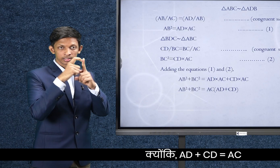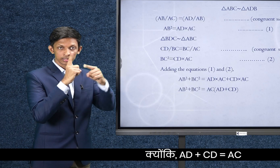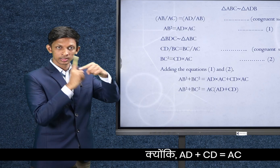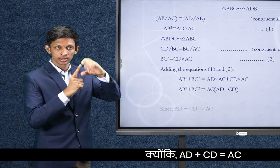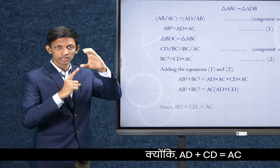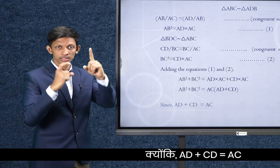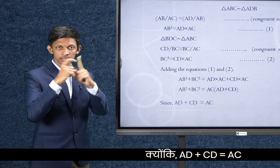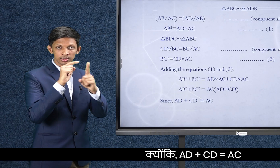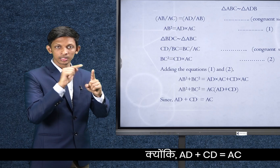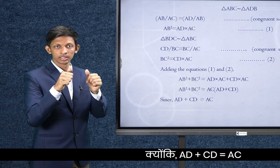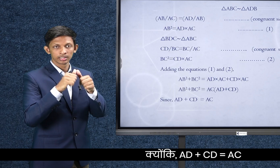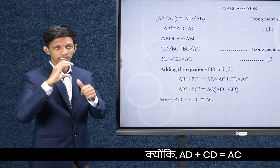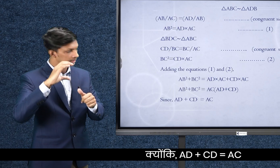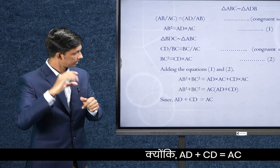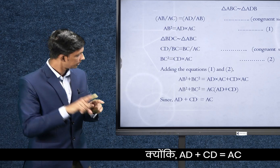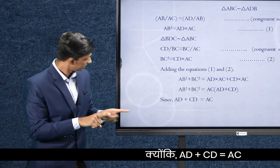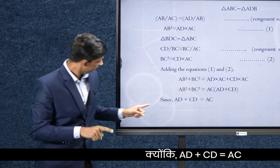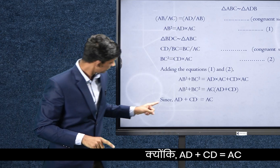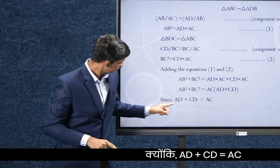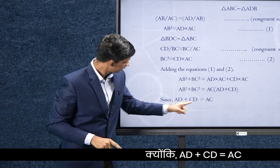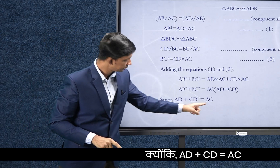क्योंकि AD प्लस CD इज इक्वल AC,